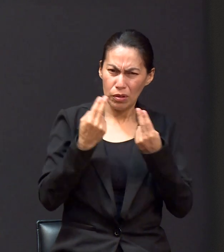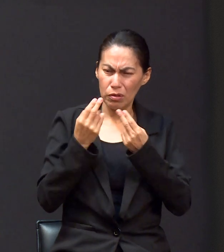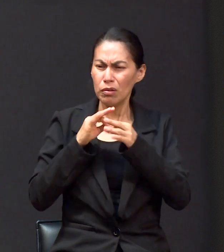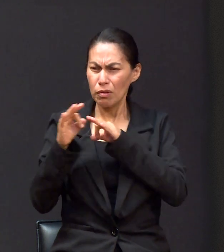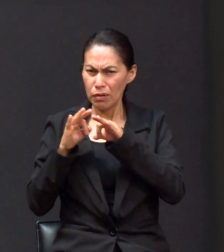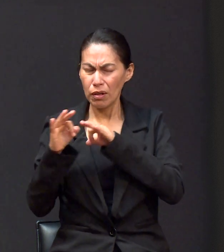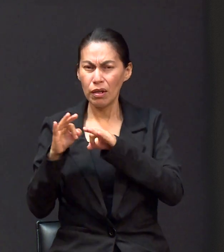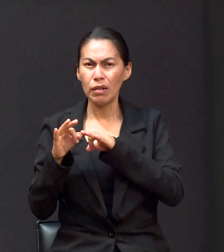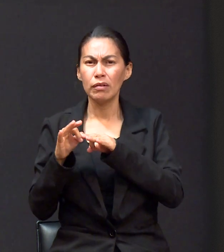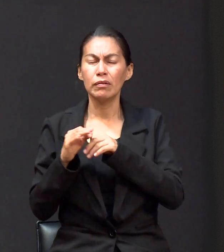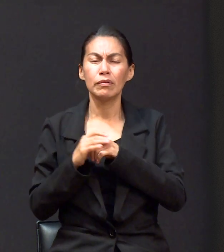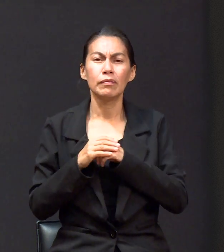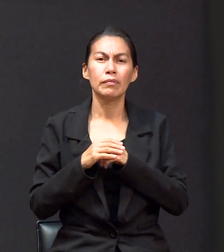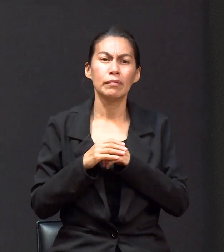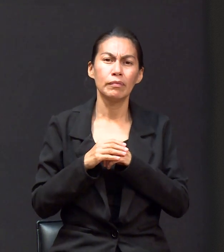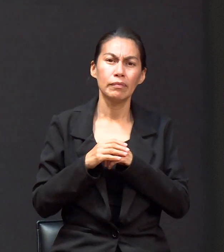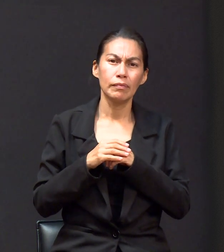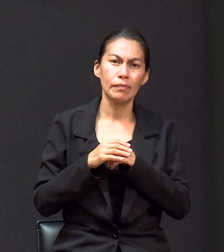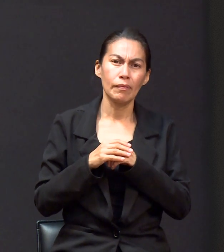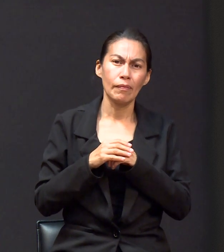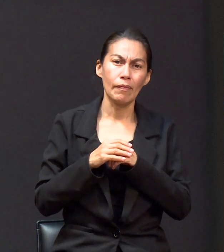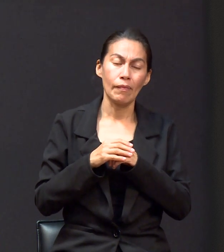darme un día, no puedo.